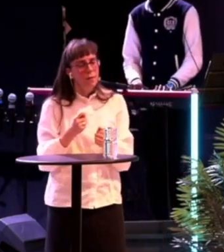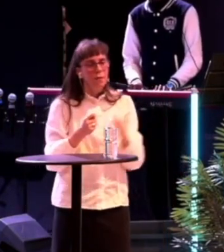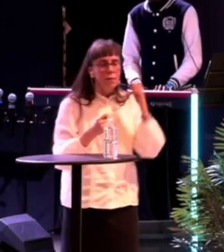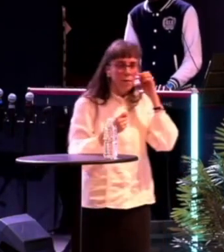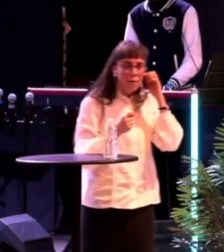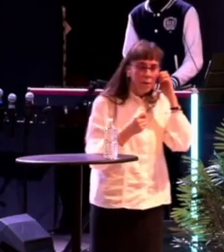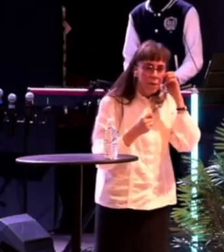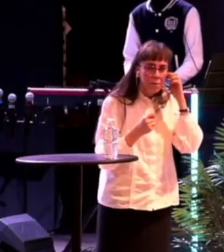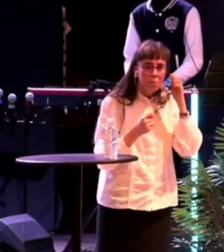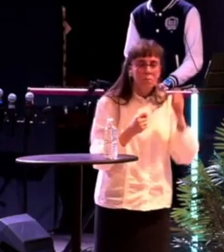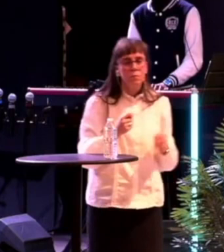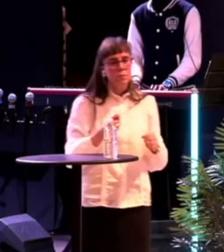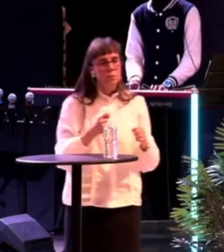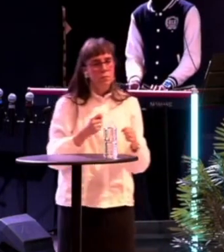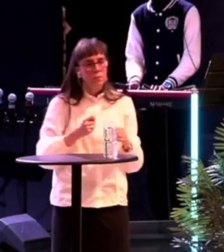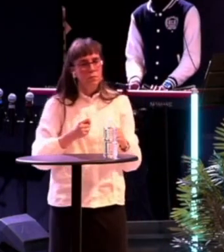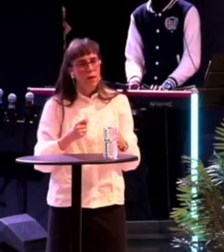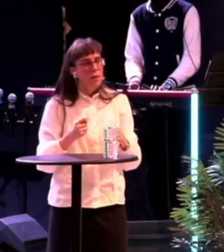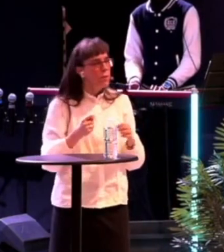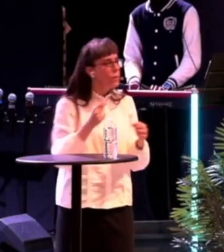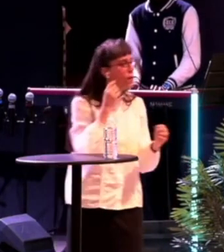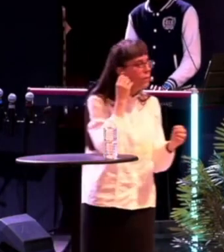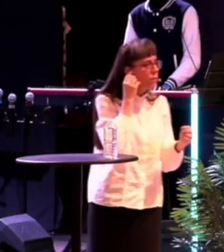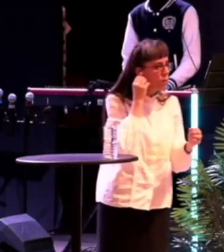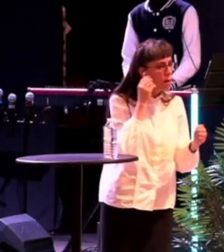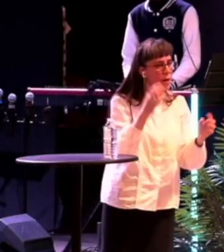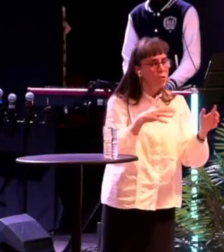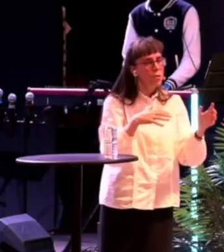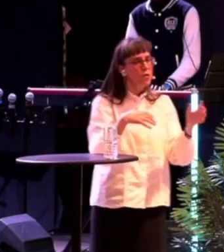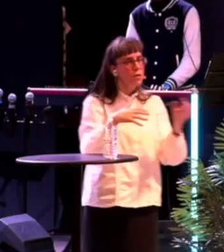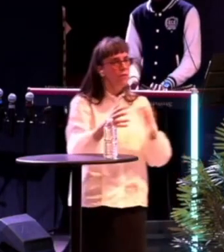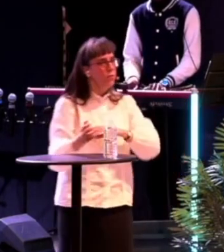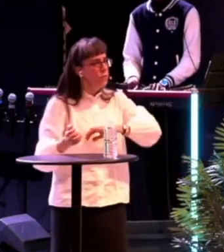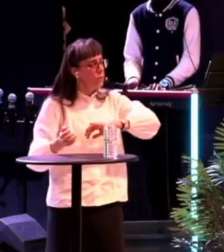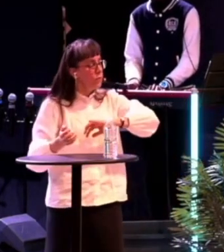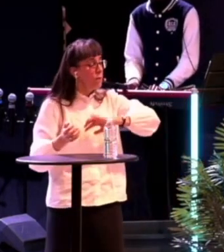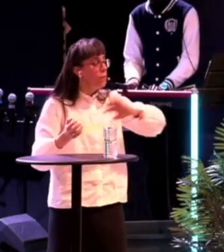prophétisé dans Zacharie 14 cette bataille finale. And c'est extraordinaire.